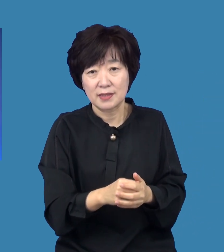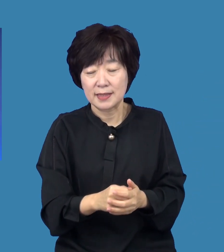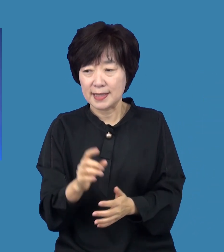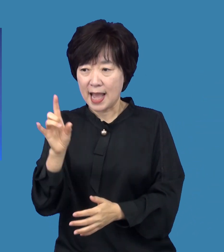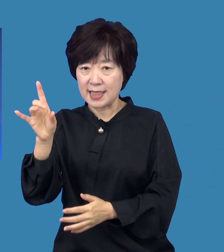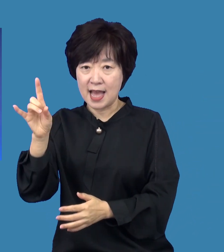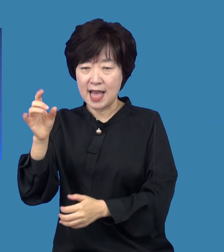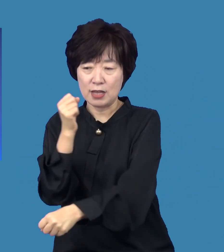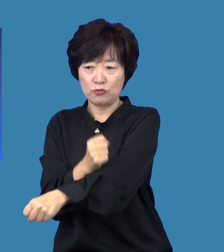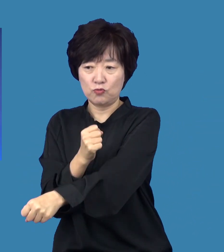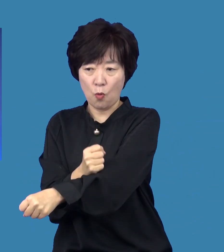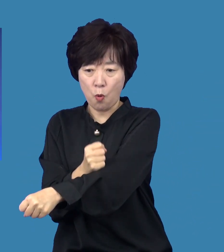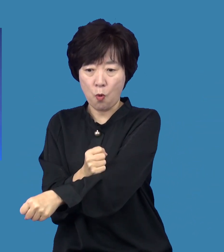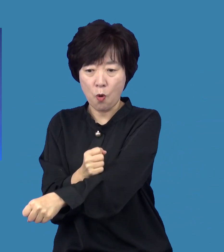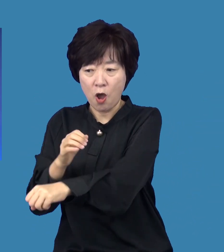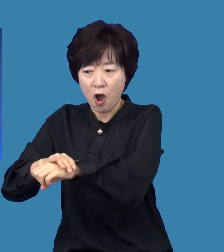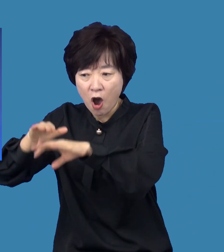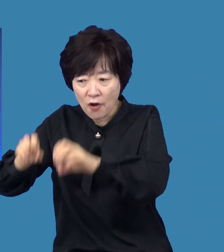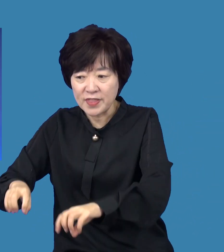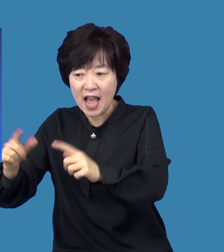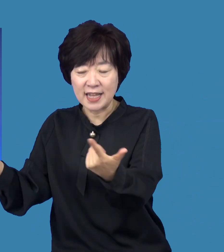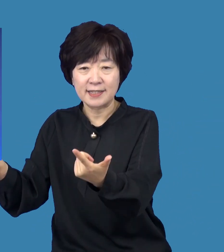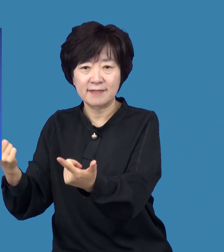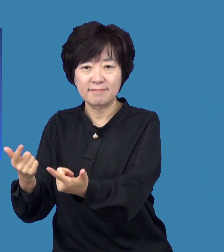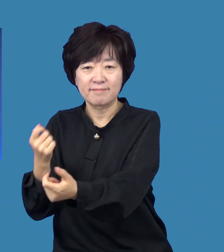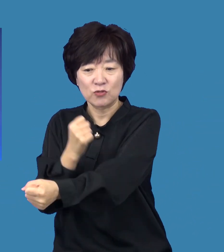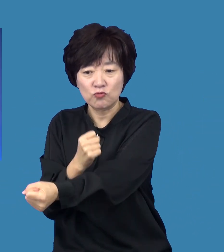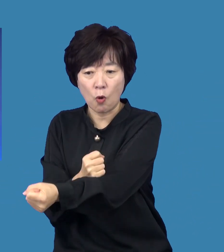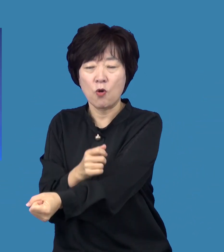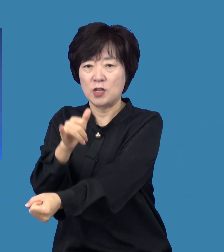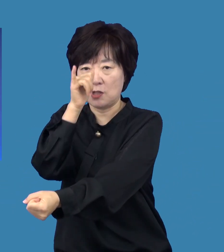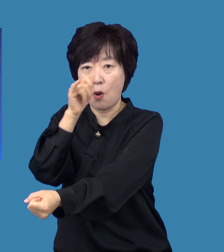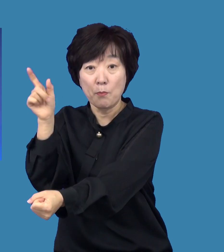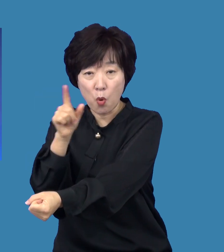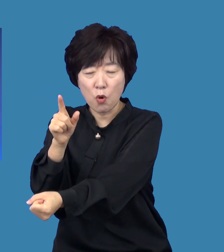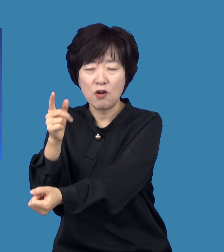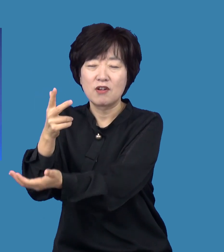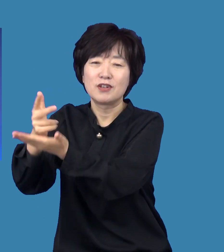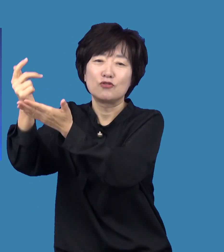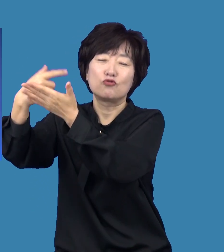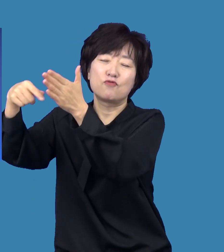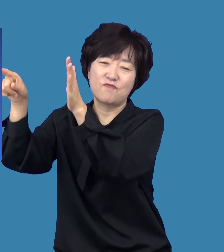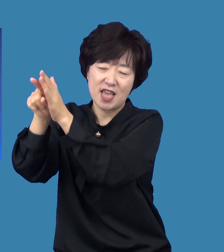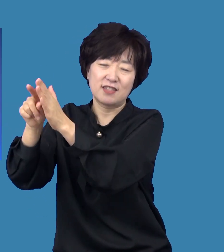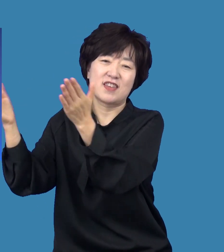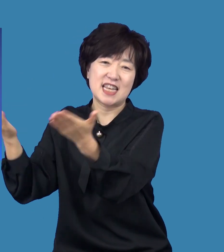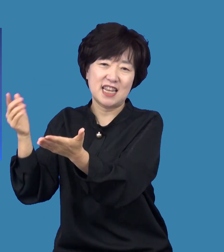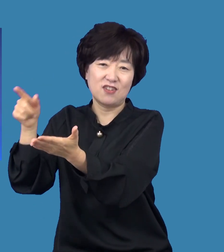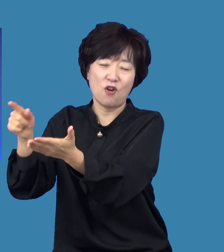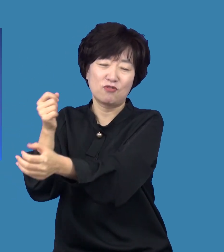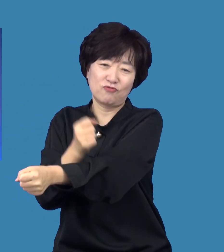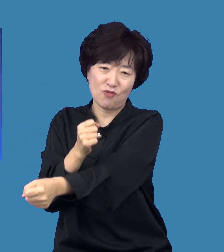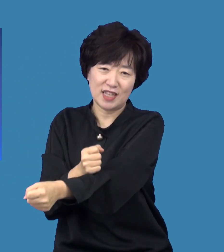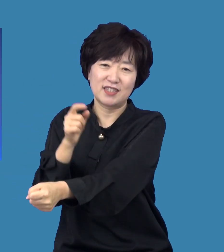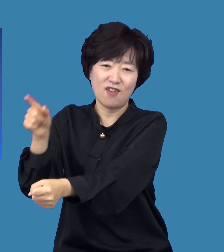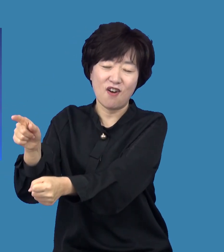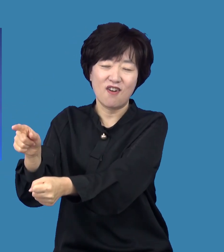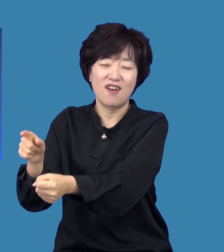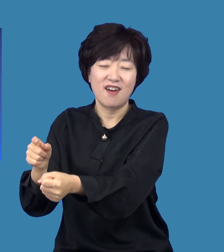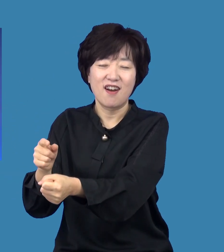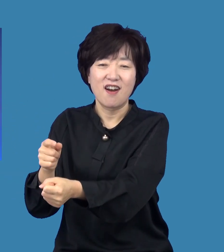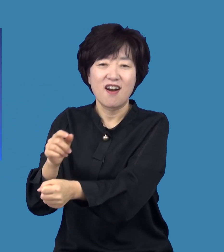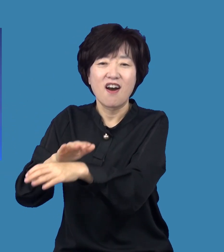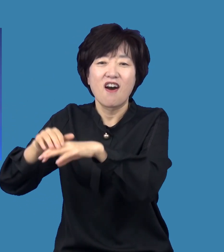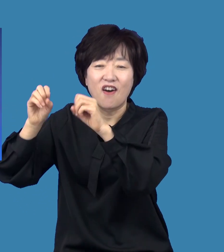거예요. 뭐라고요? 주를 위한 수고. 주를 위해 일하는 것, 수고하는 것. 그것만은 여러분